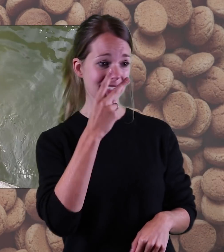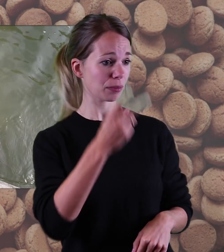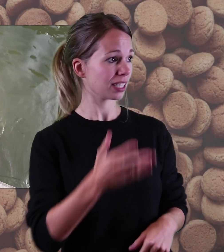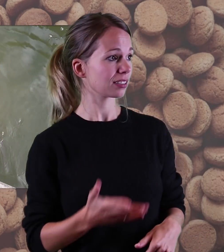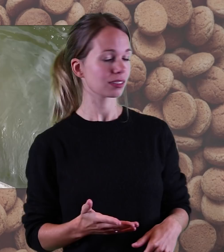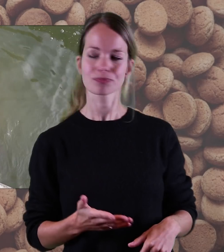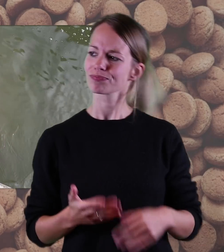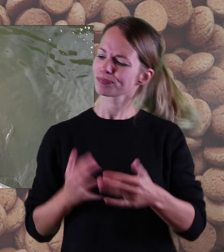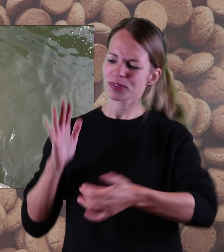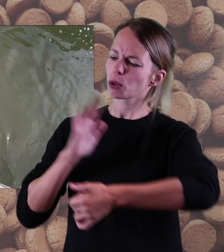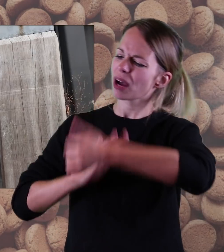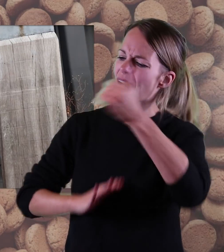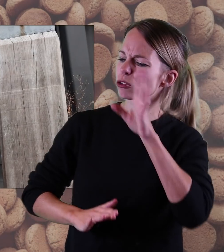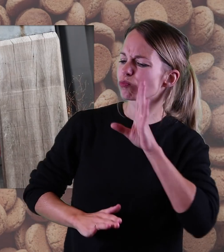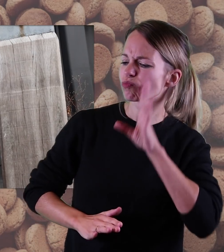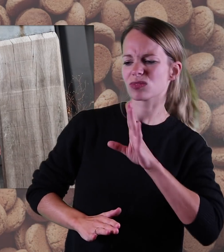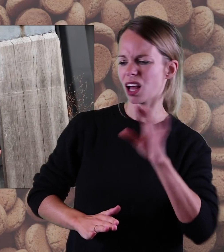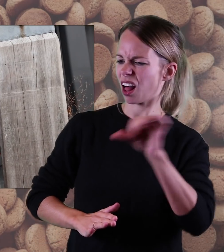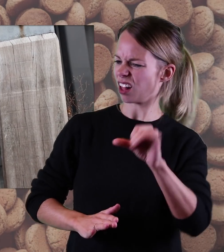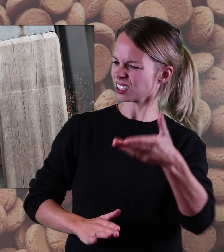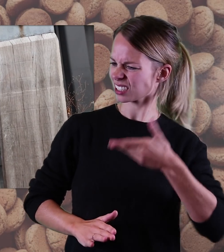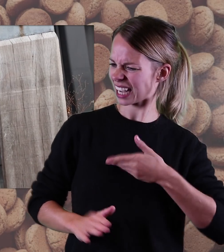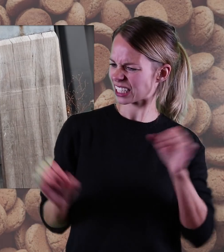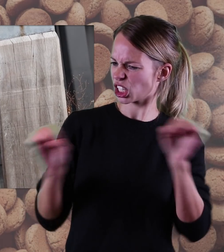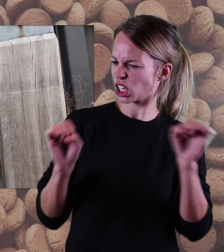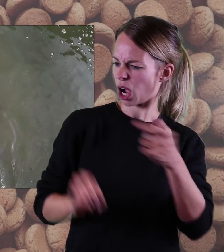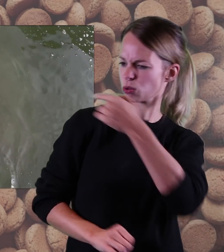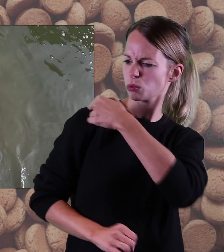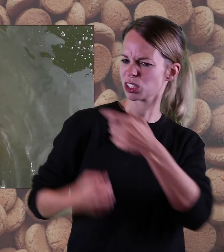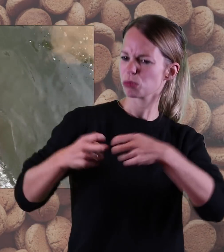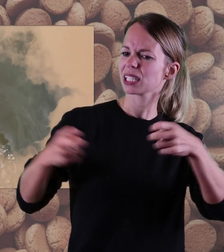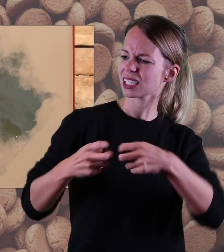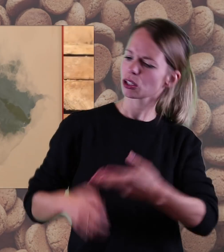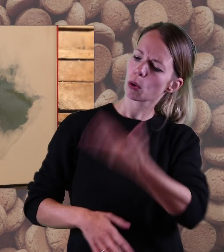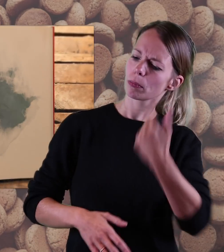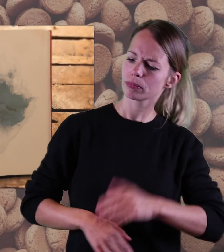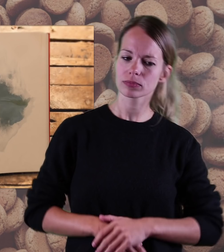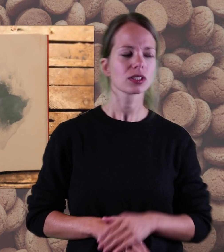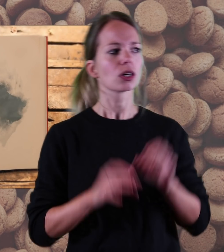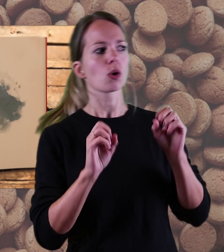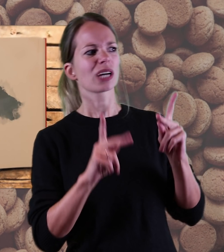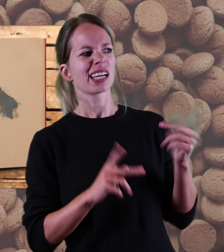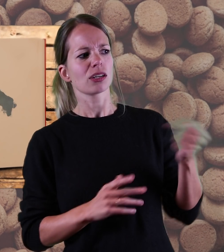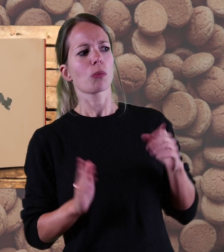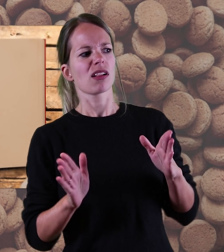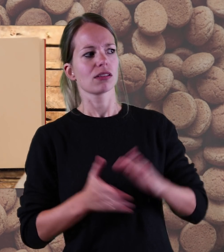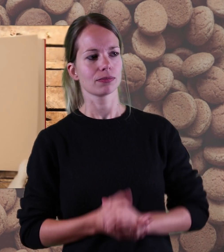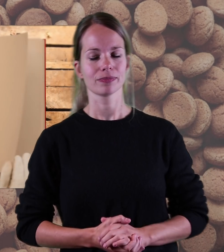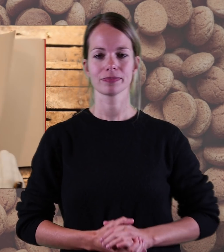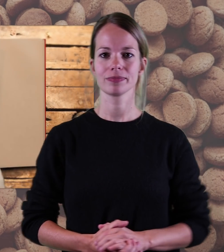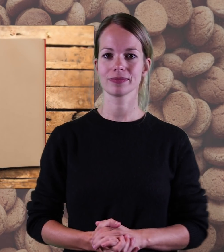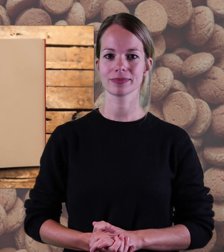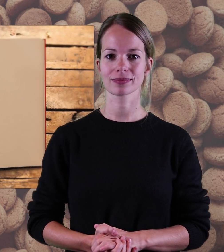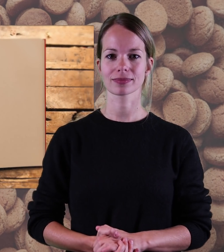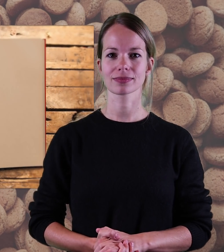IJzer! Nee. Ja, denk maar, kom er dan maar uit. Want anders heb je dadelijk nog een kou op je spieren. Ach, ja. Kom er maar uit. Oké. Kom maar aan, dat.